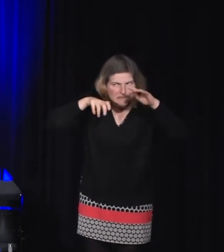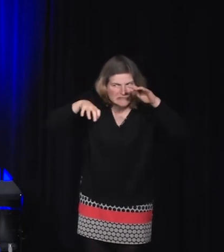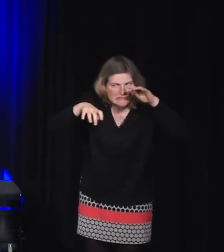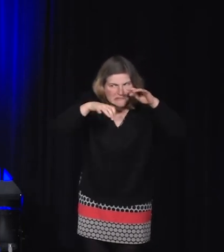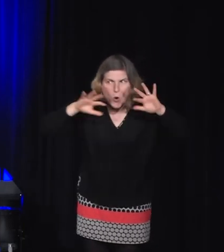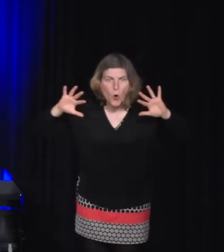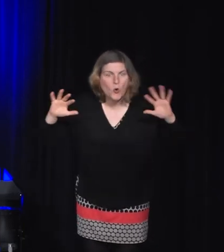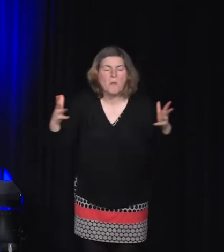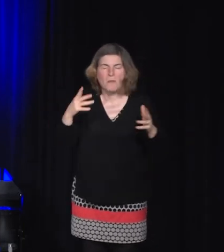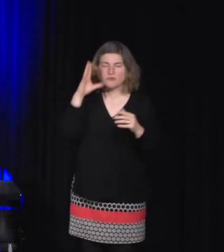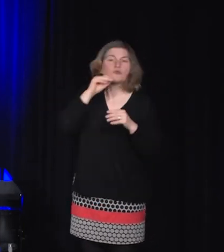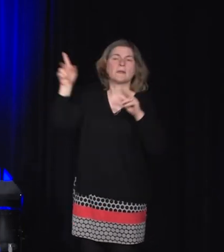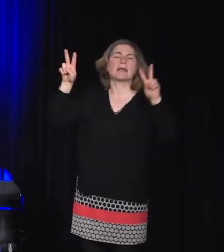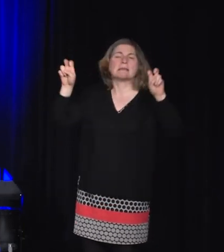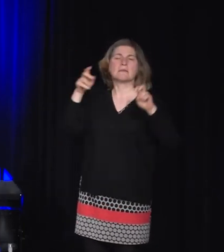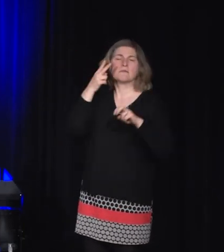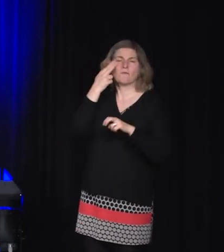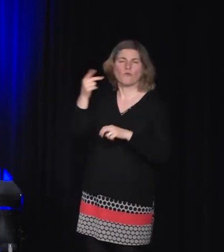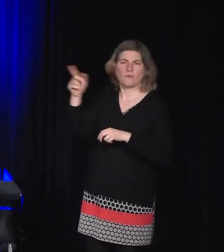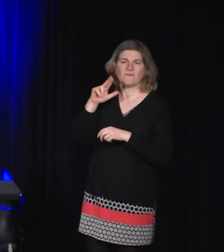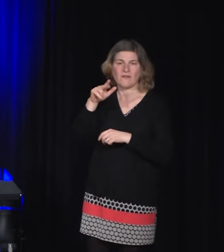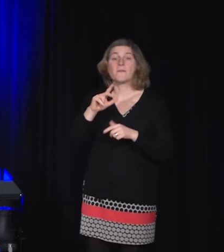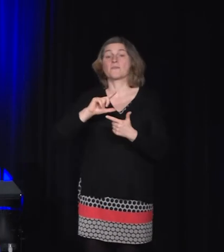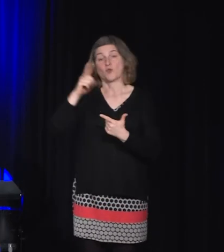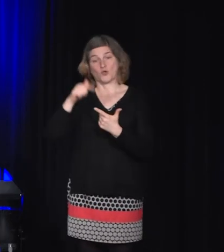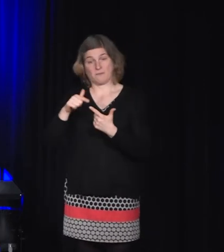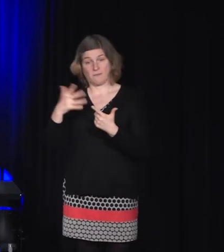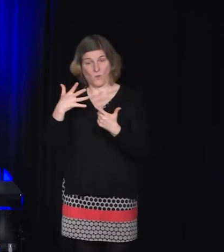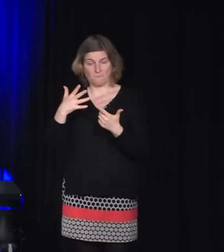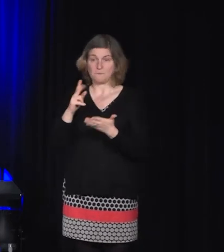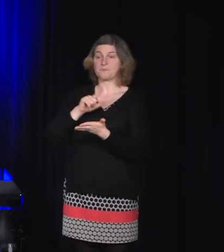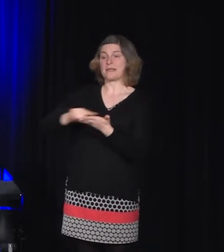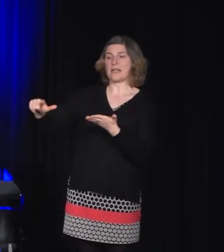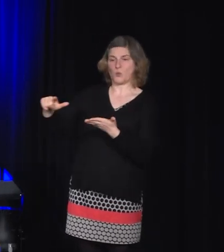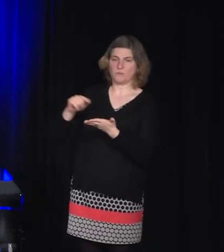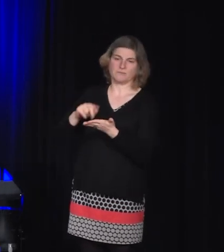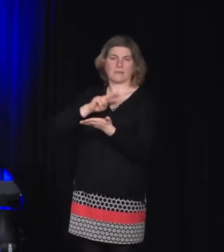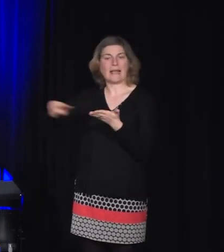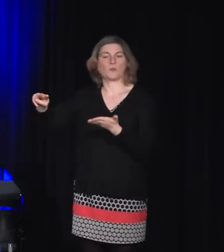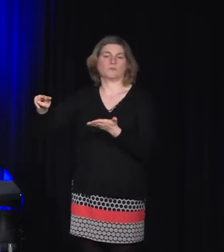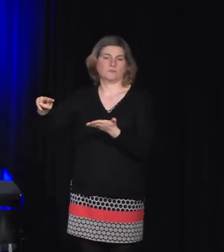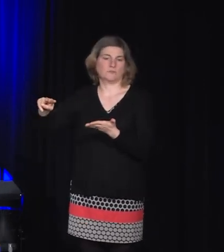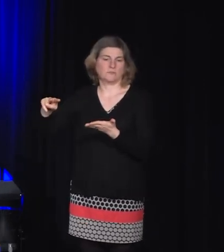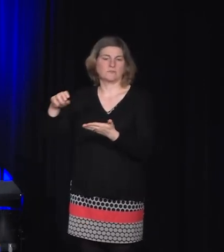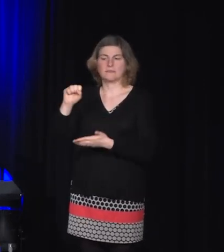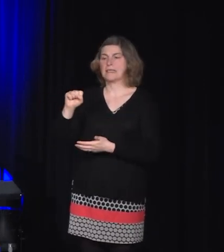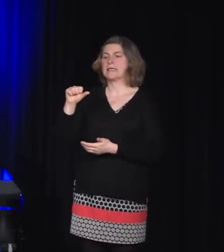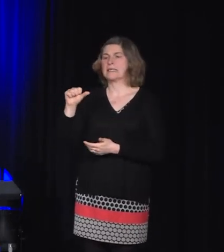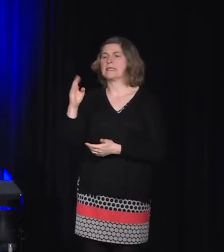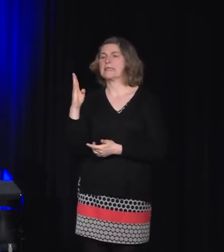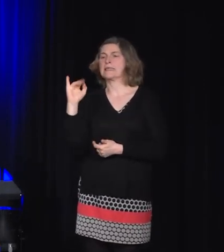autre vidéo qui, cette fois-ci, est une lecture. Donc, c'est une lecture de Sabine Huyn.